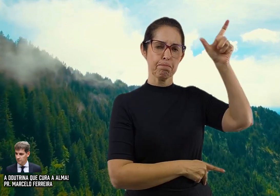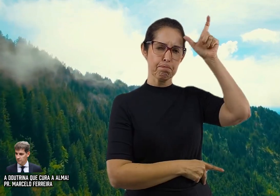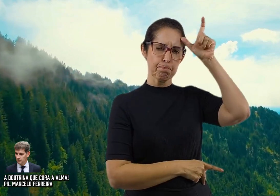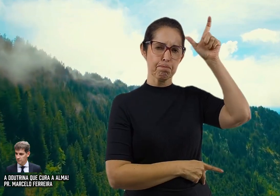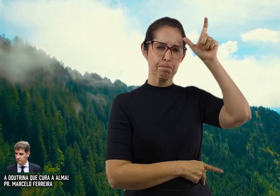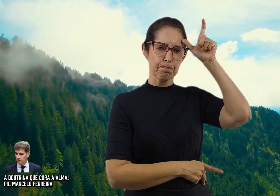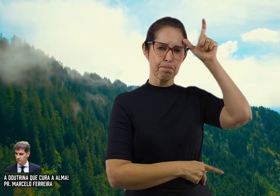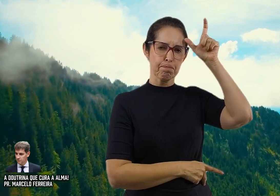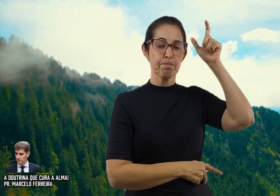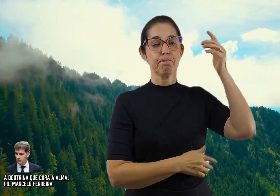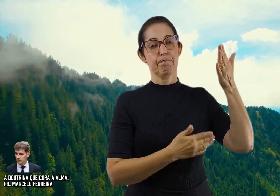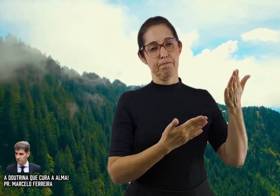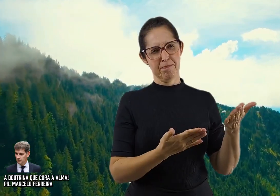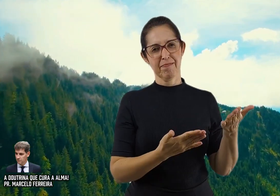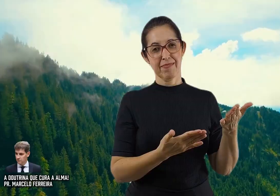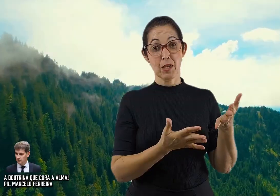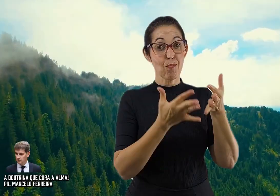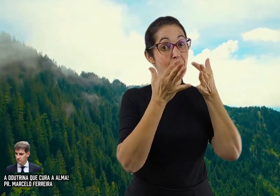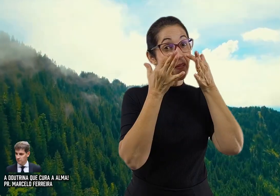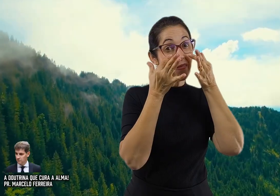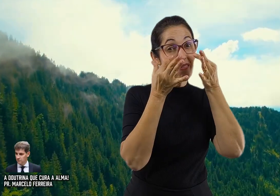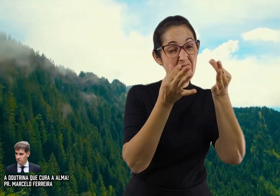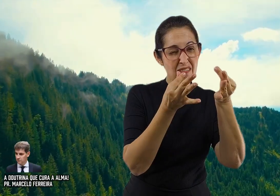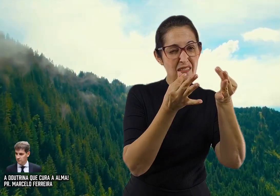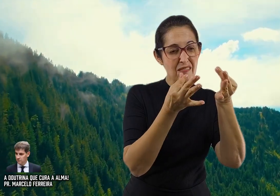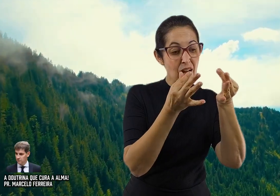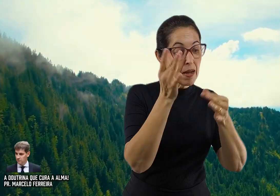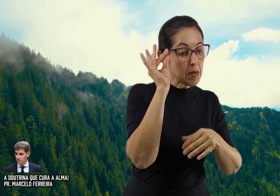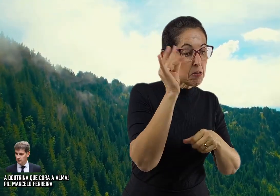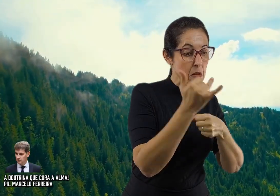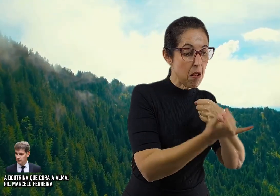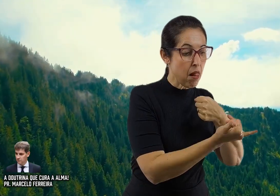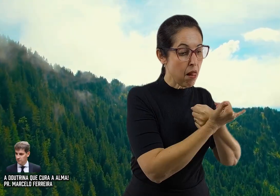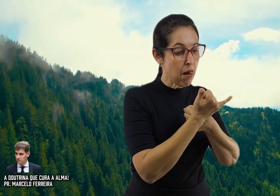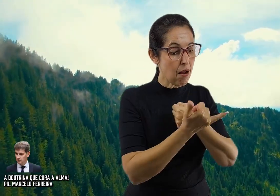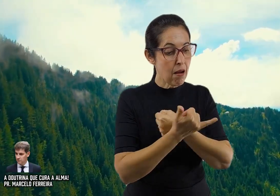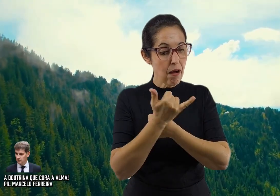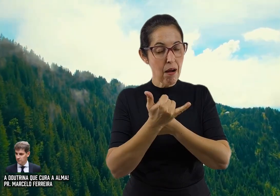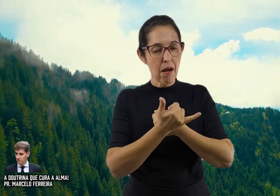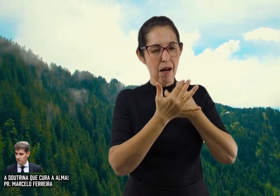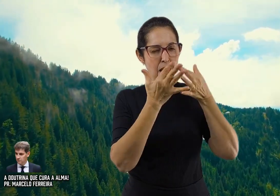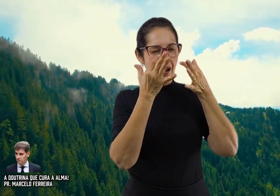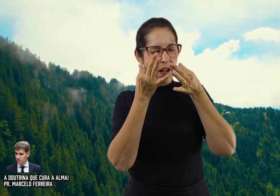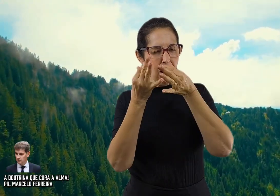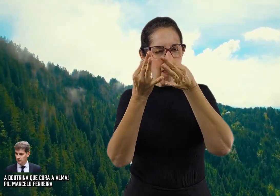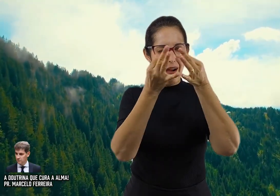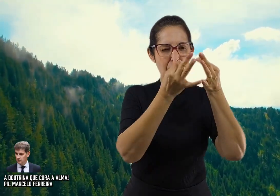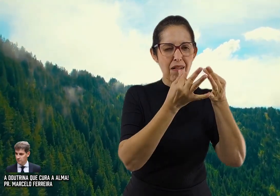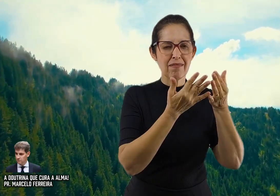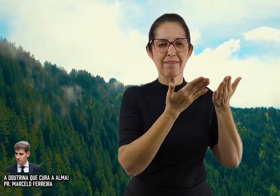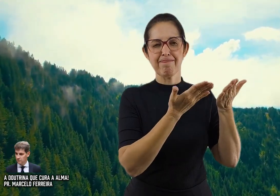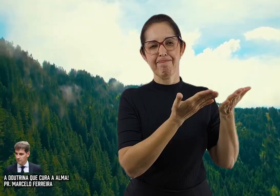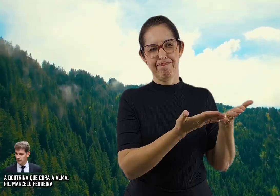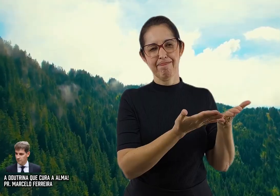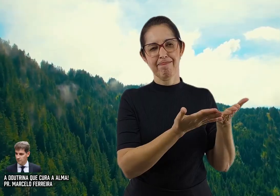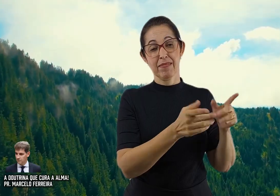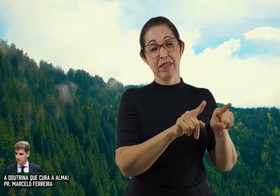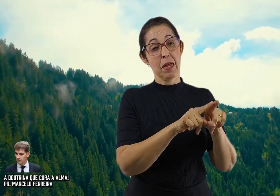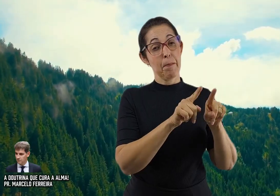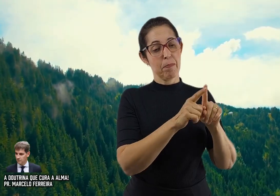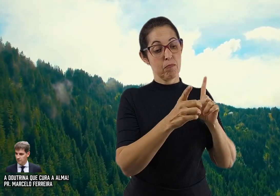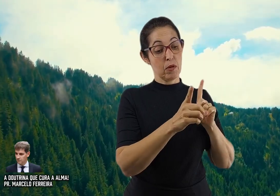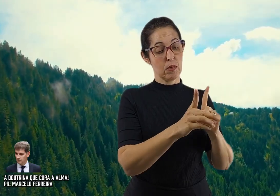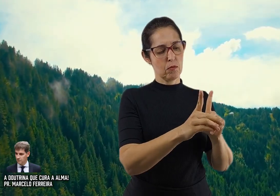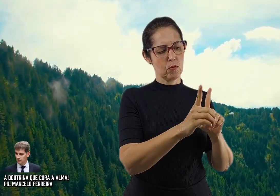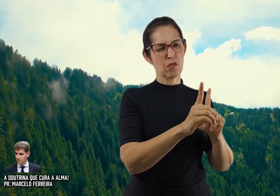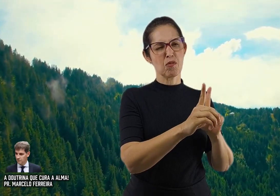demônios. Dando ouvidos a espíritos enganosos e a doutrinas de demônios.